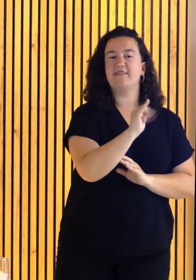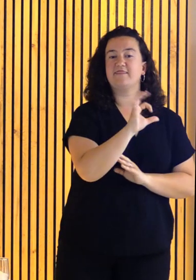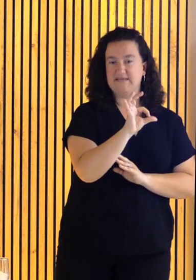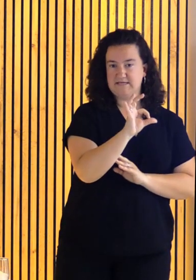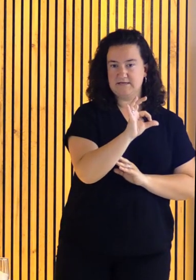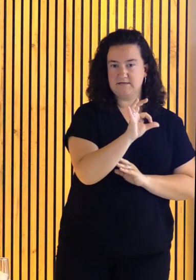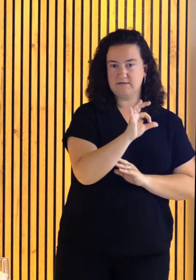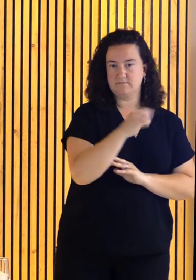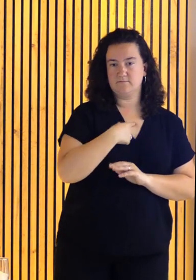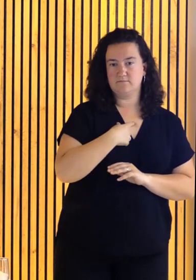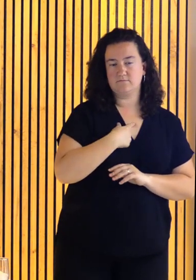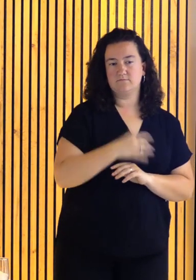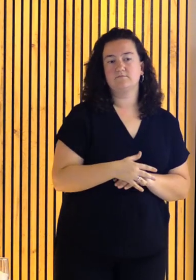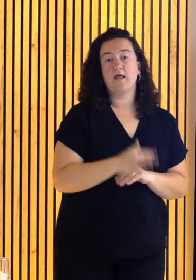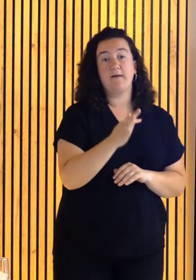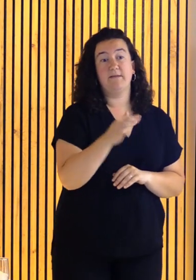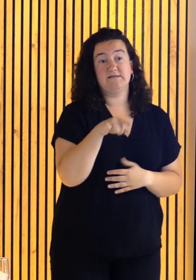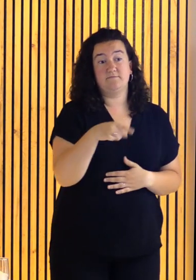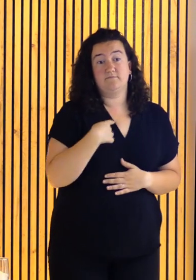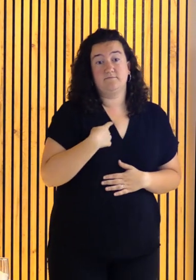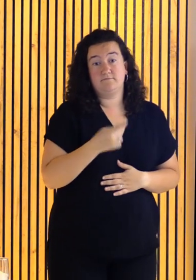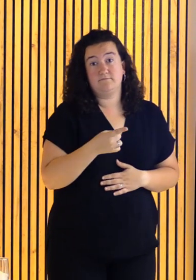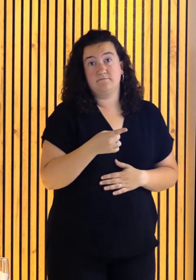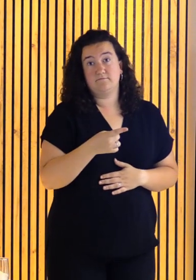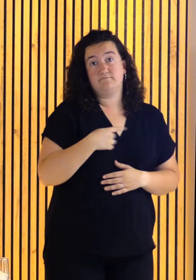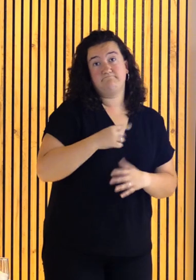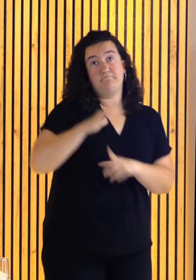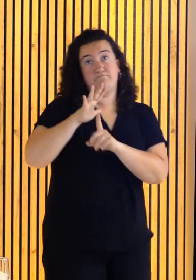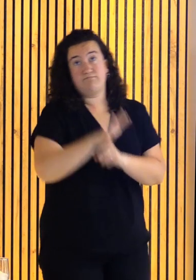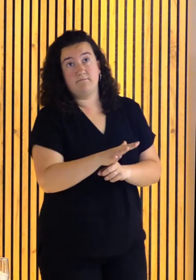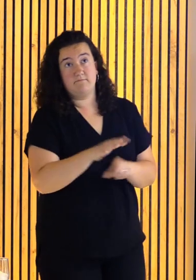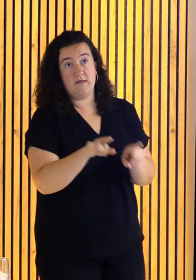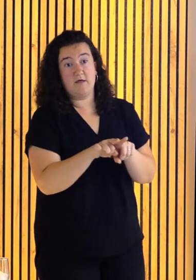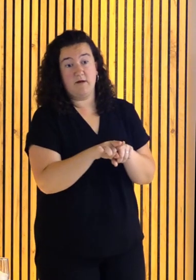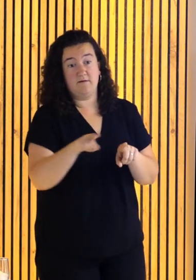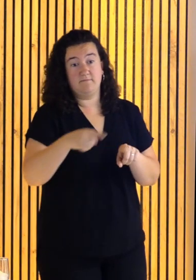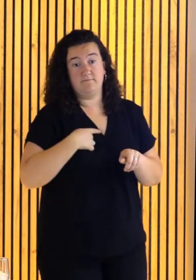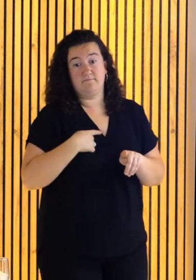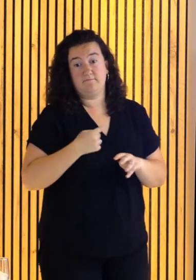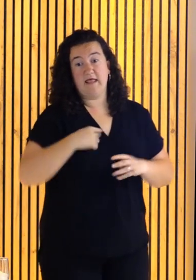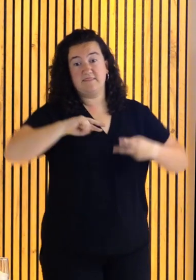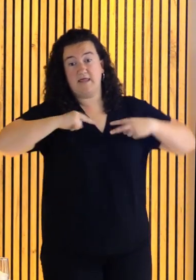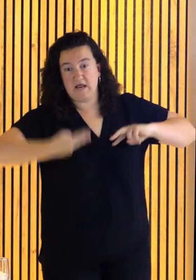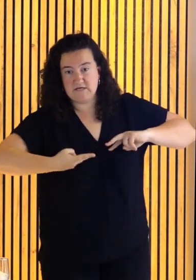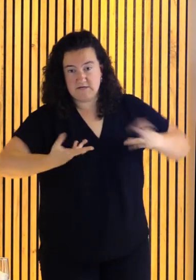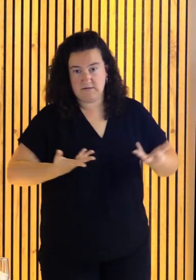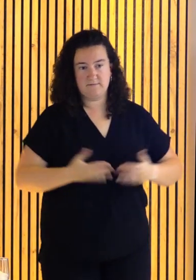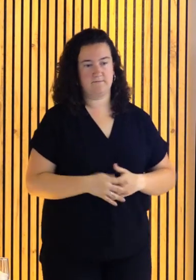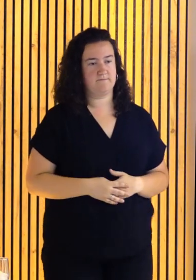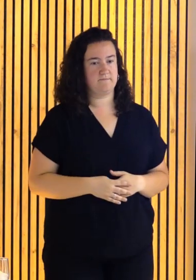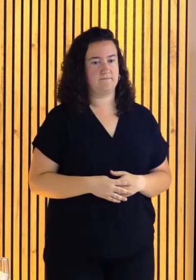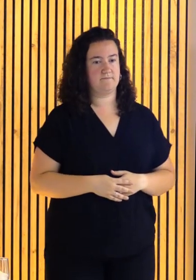transa izateak edo esbitarra izateak. Bueno, seguruenik badira volta bat eman izango